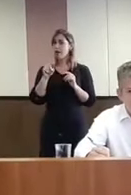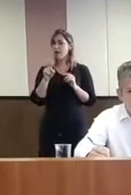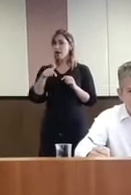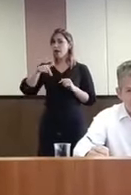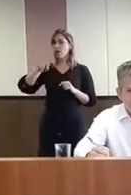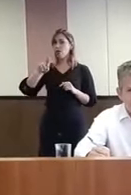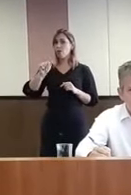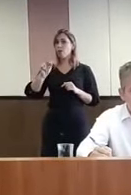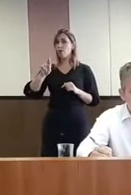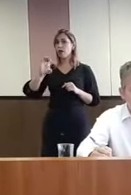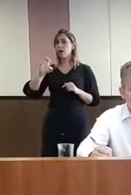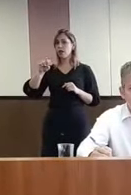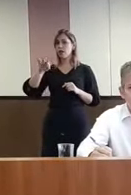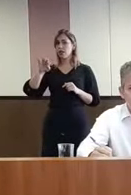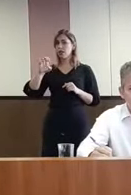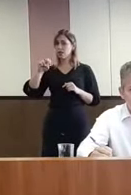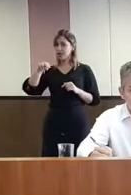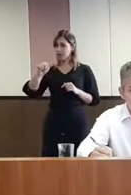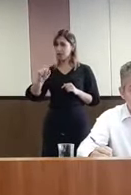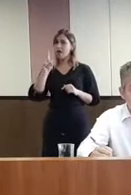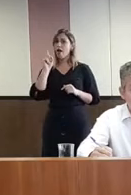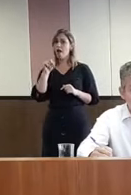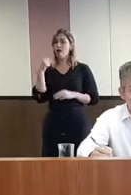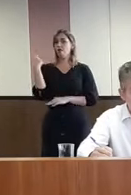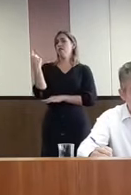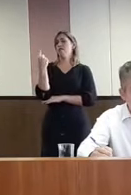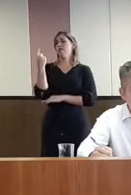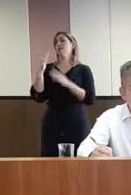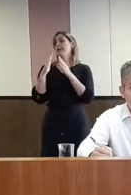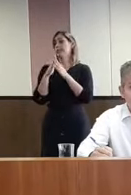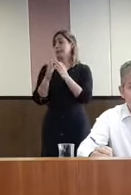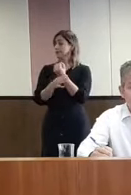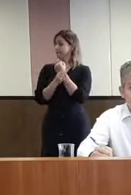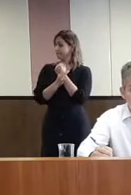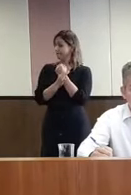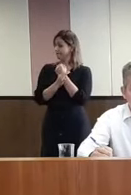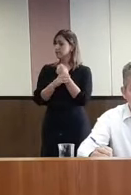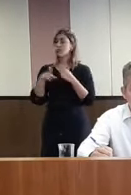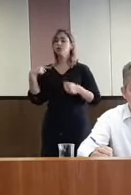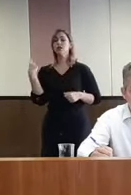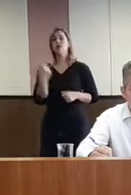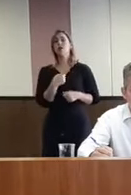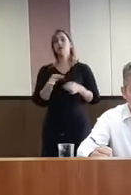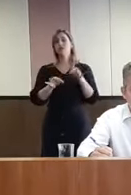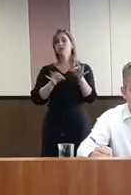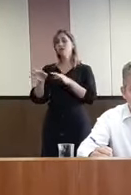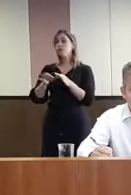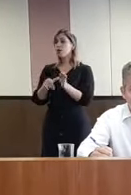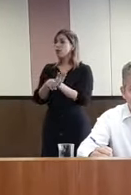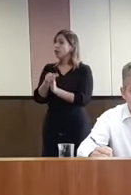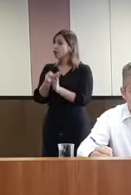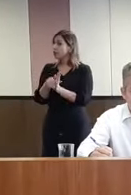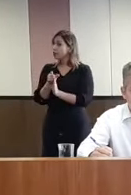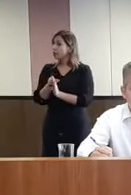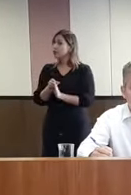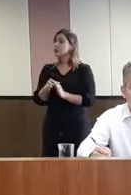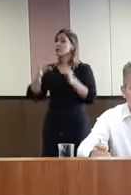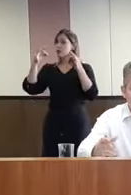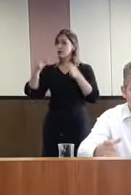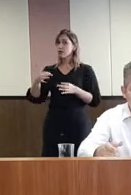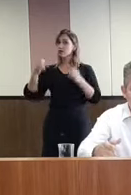algo muito mais rigoroso, são restrições muito mais duras. Nós estamos recomendando,